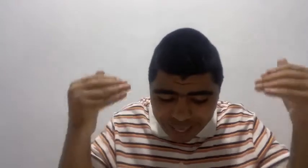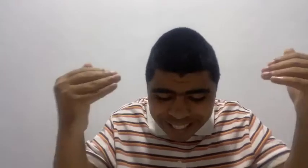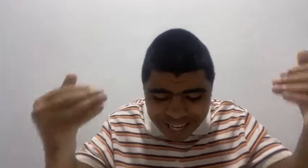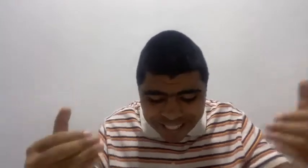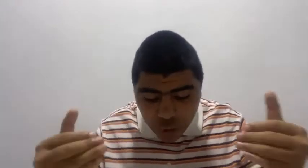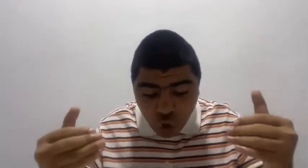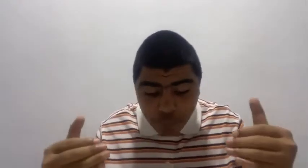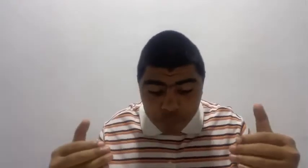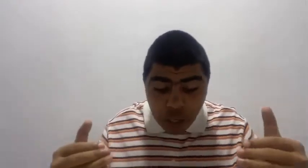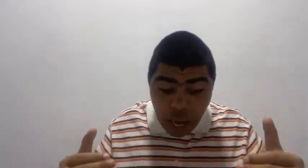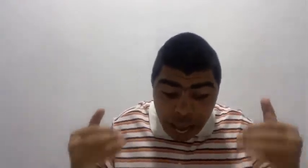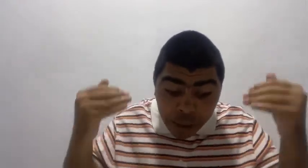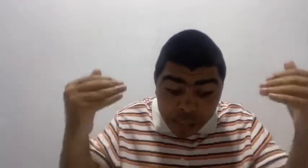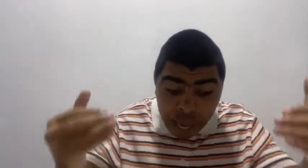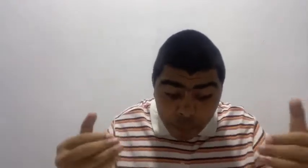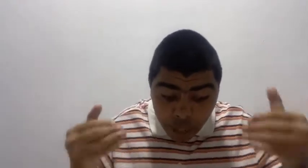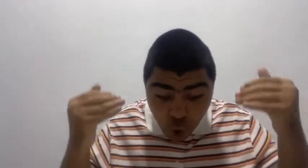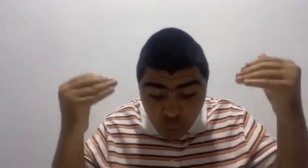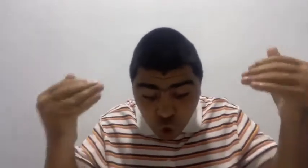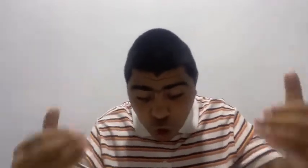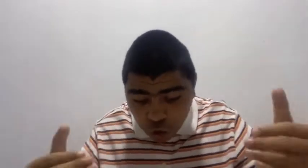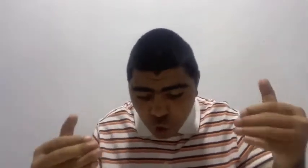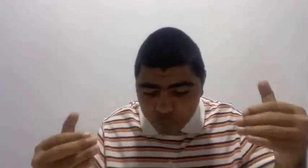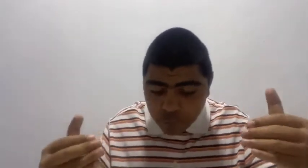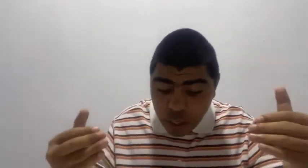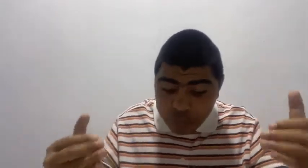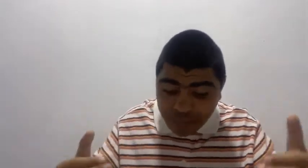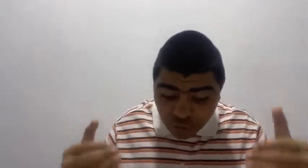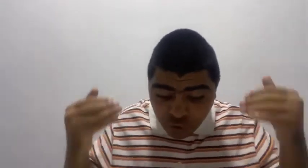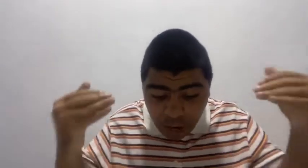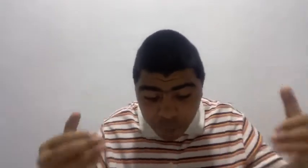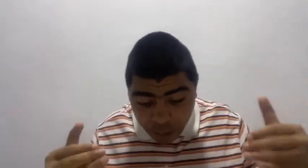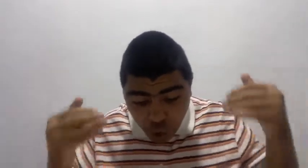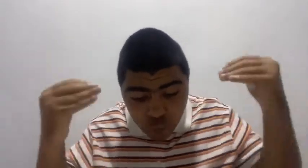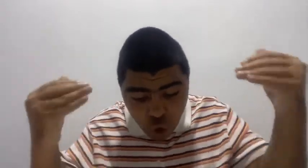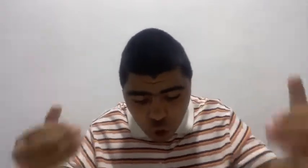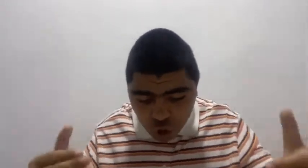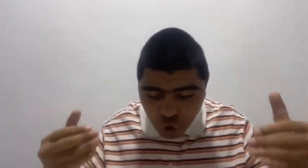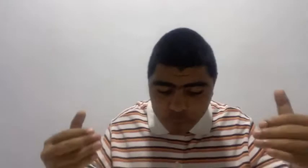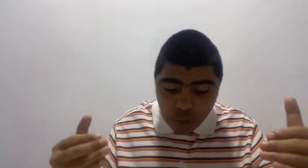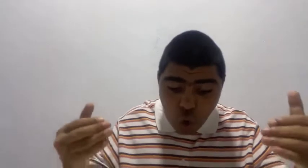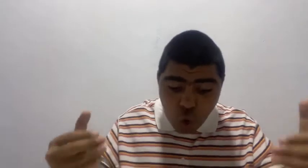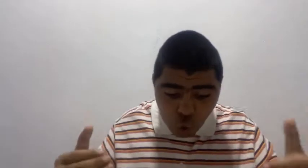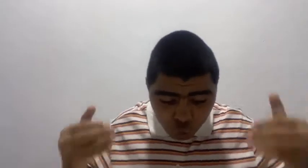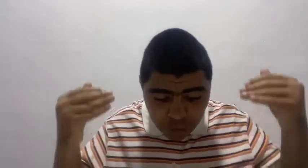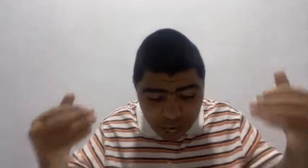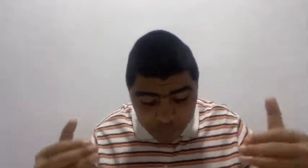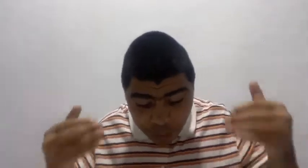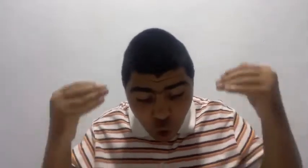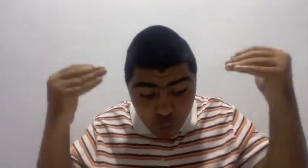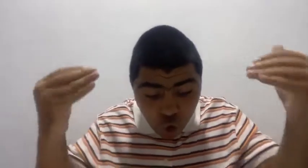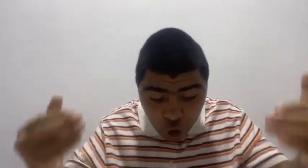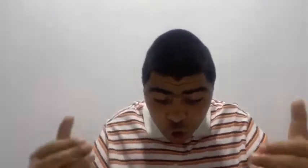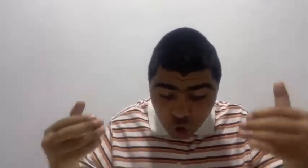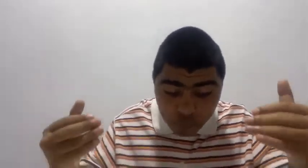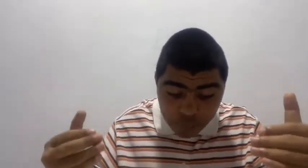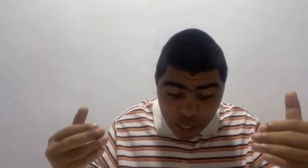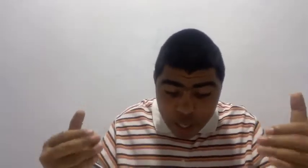era niño, hablaba como niño, pensaba como niño, juzgaba como niño.